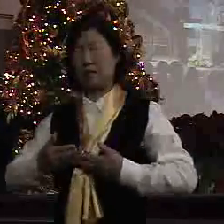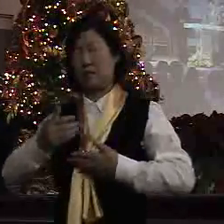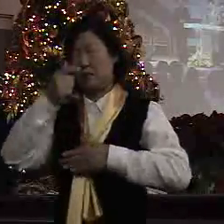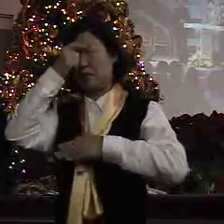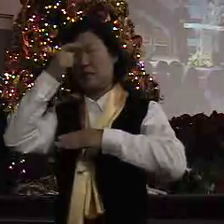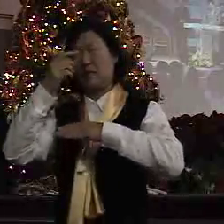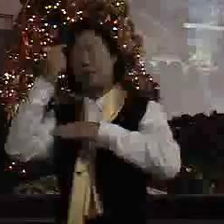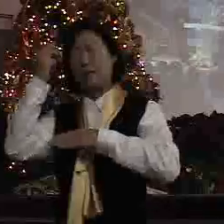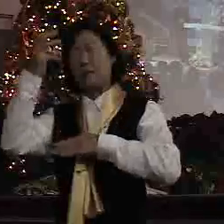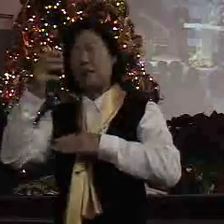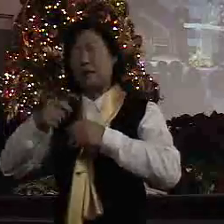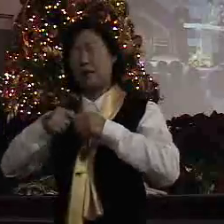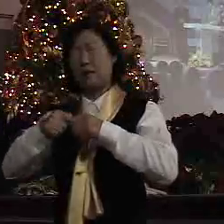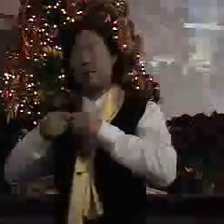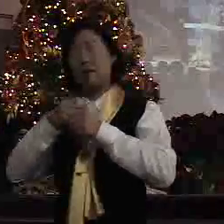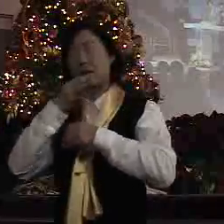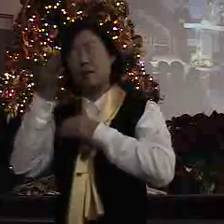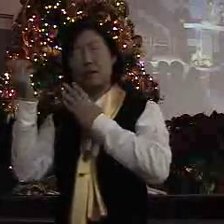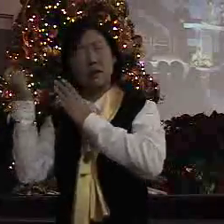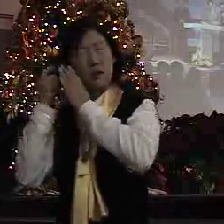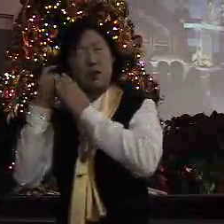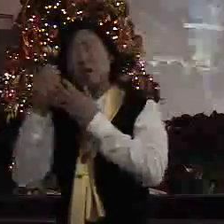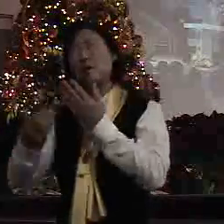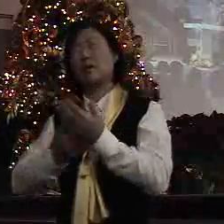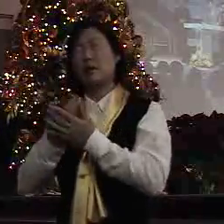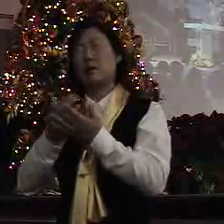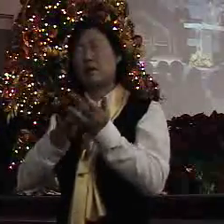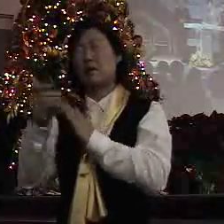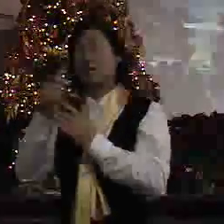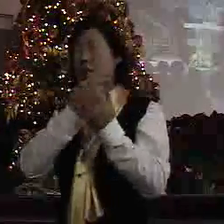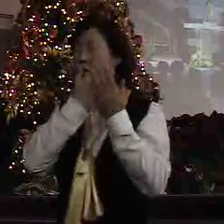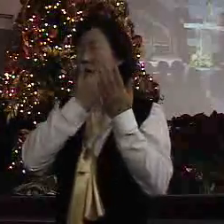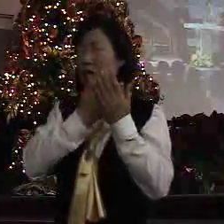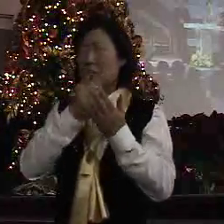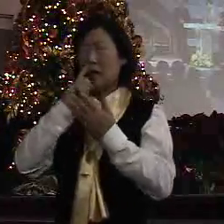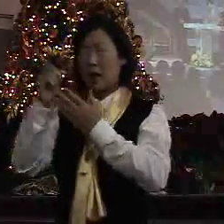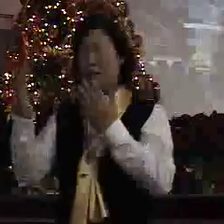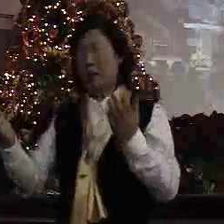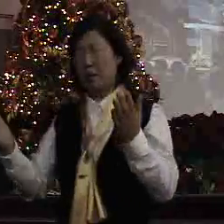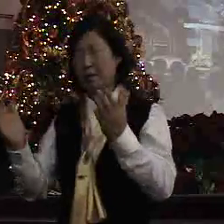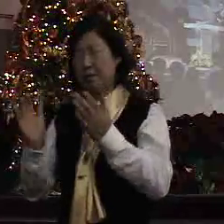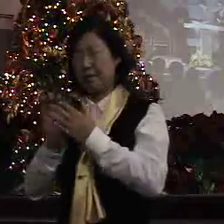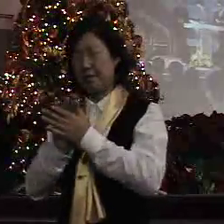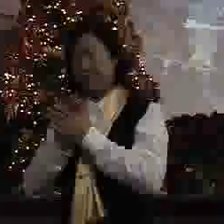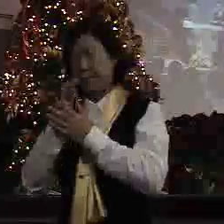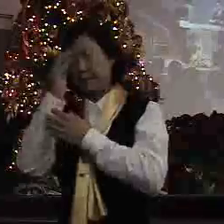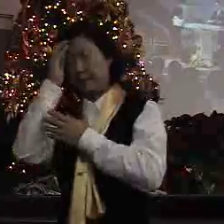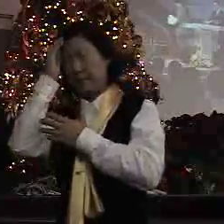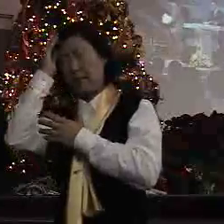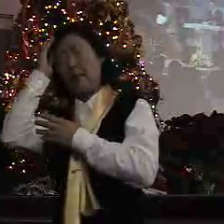들려오는 성령의 세밀한 음성을 듣게 하옵소서. 예수님이 존귀하신 이름으로 기도드립니다.